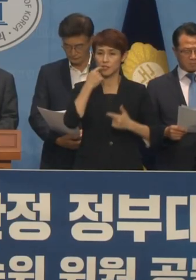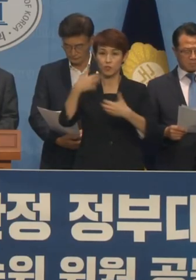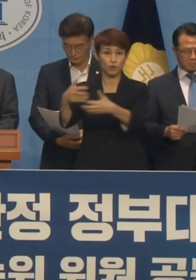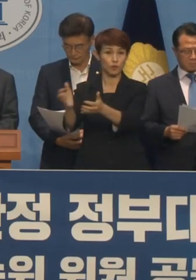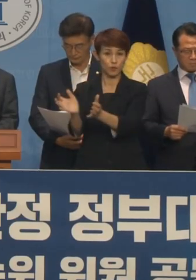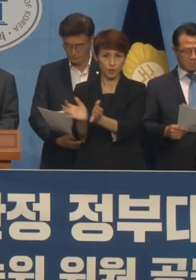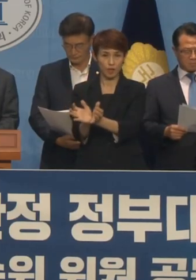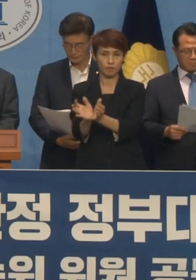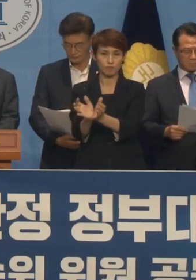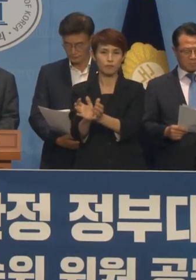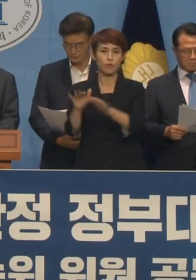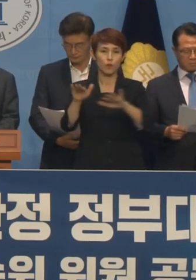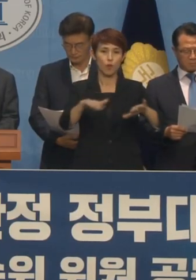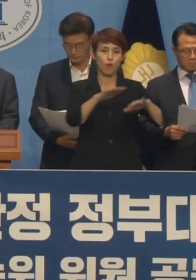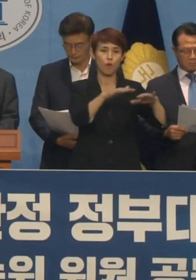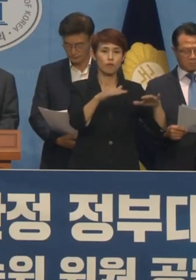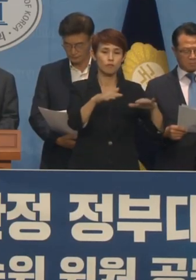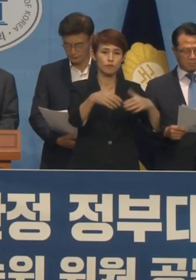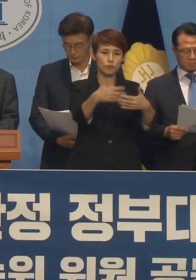국회 더불어민주당